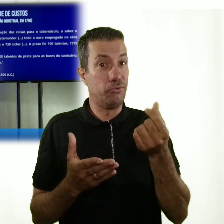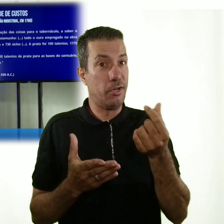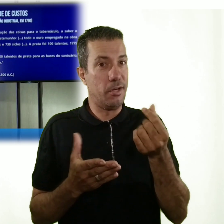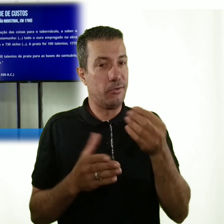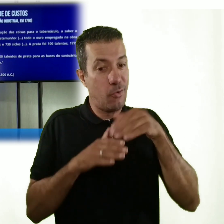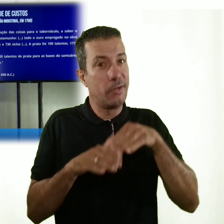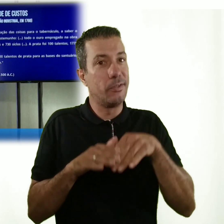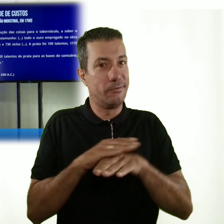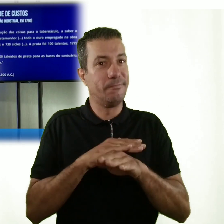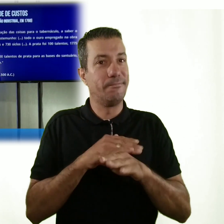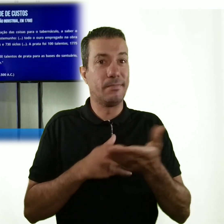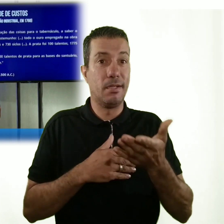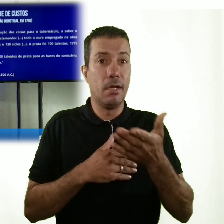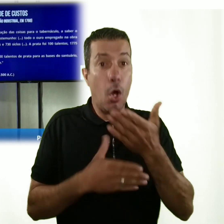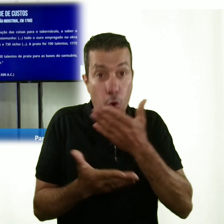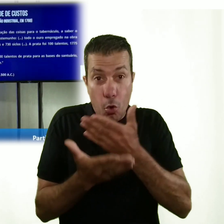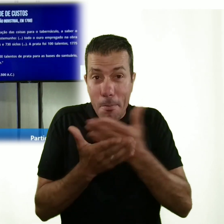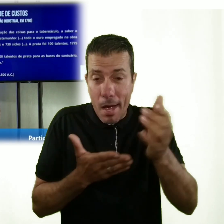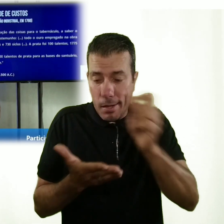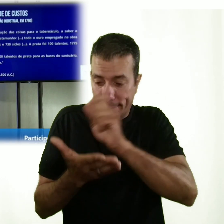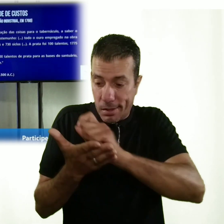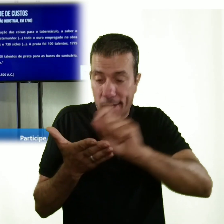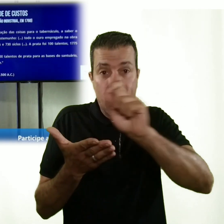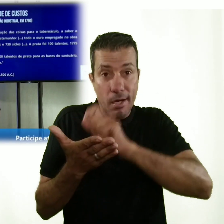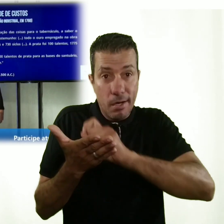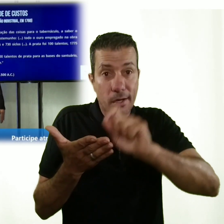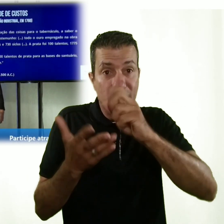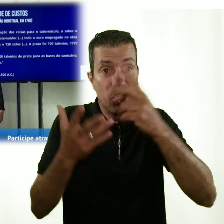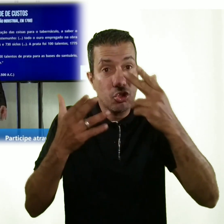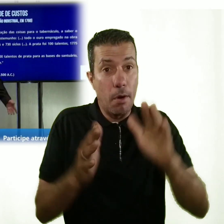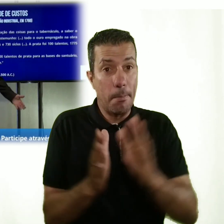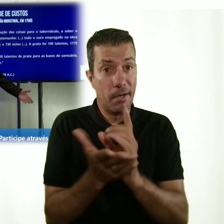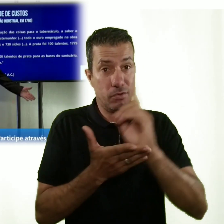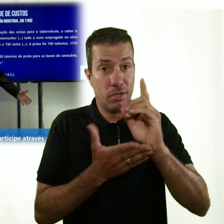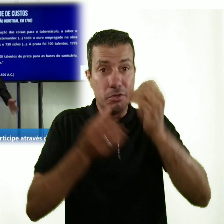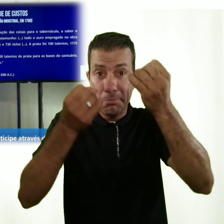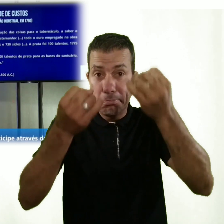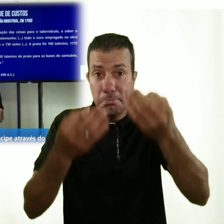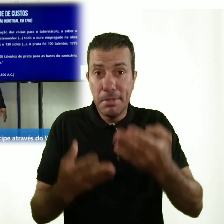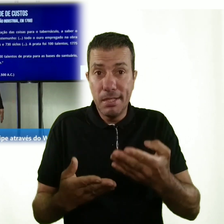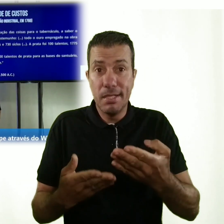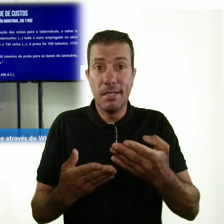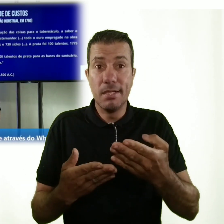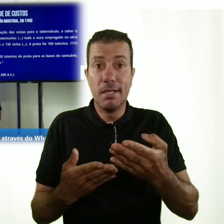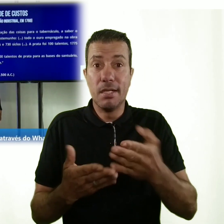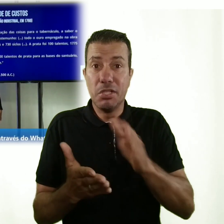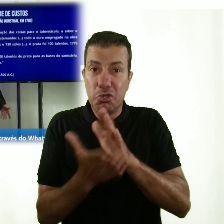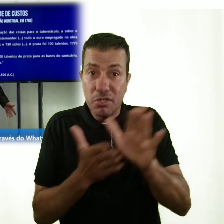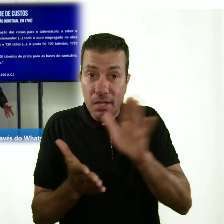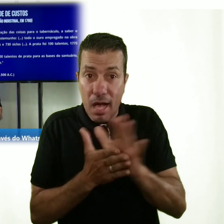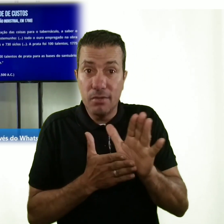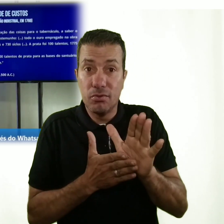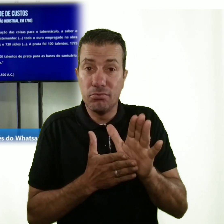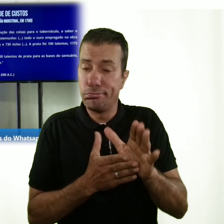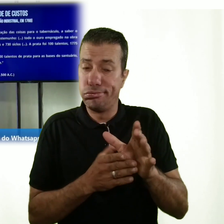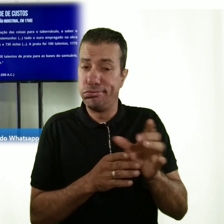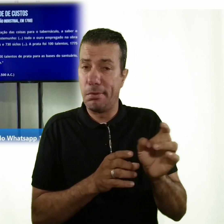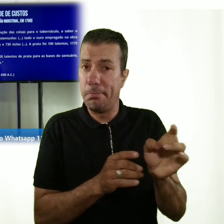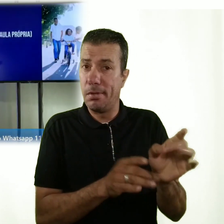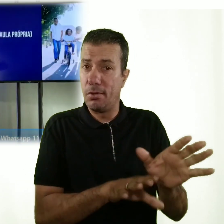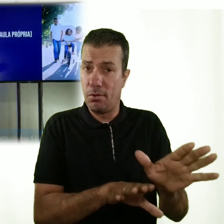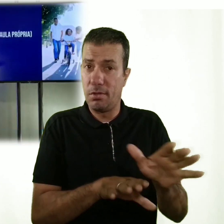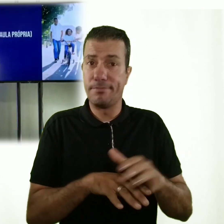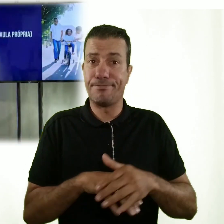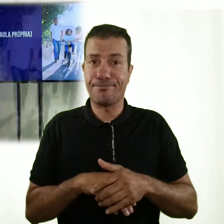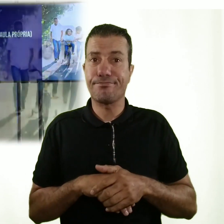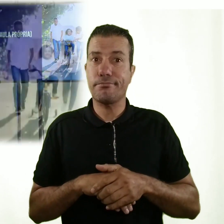fala, comece a tomar nota conforme a Bíblia fala e elimine os gastos supérfluos. Não é? Eu achei esse conselho